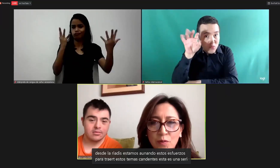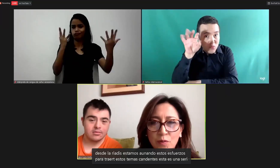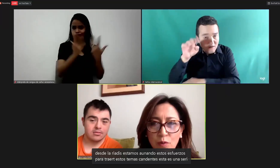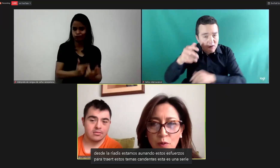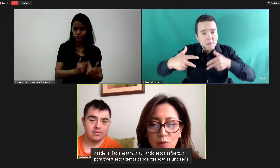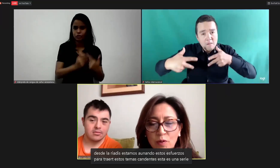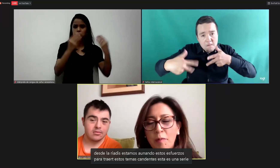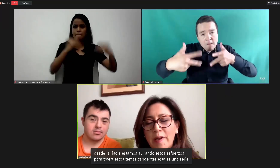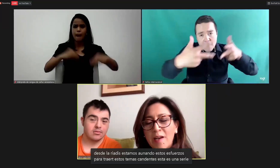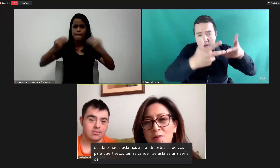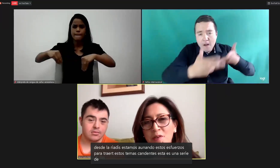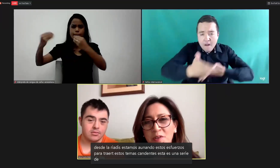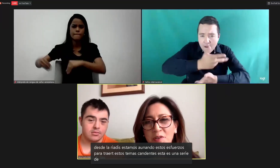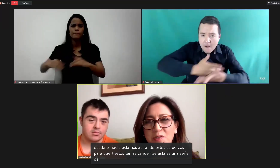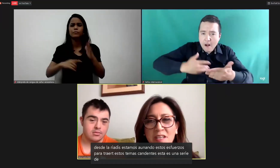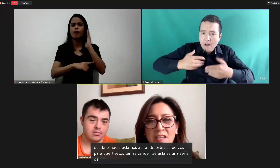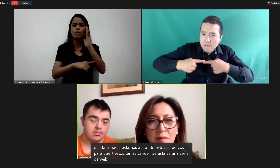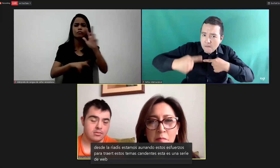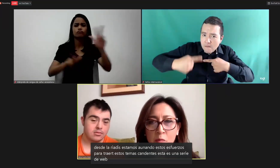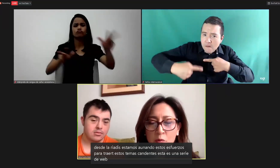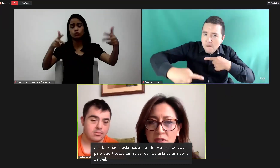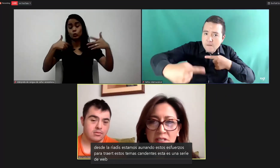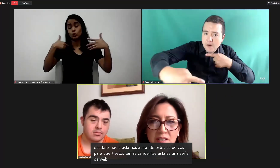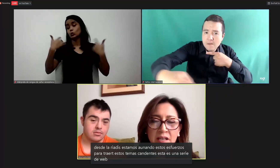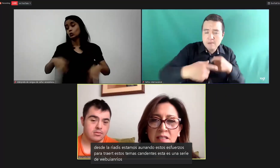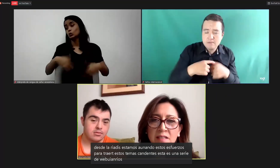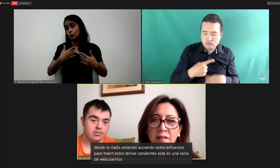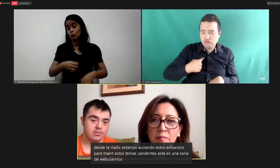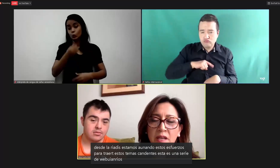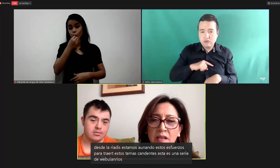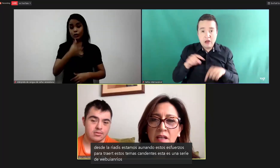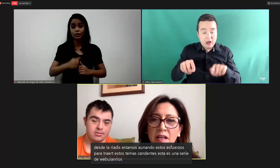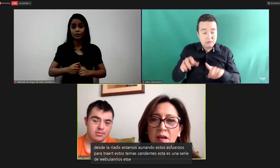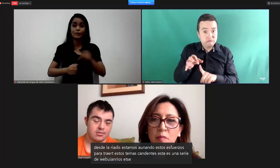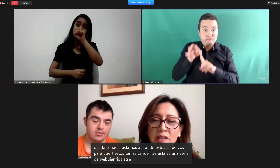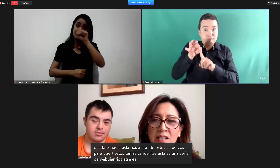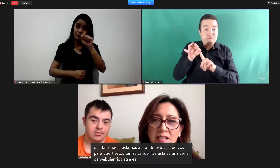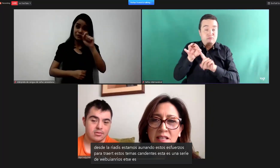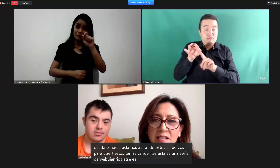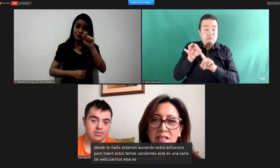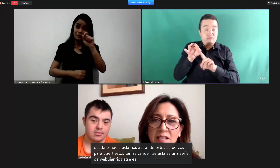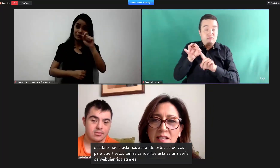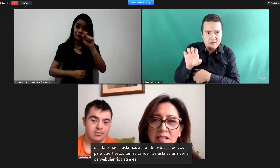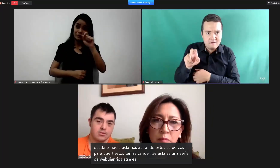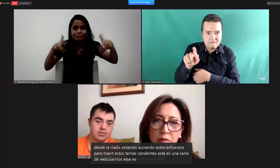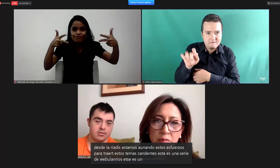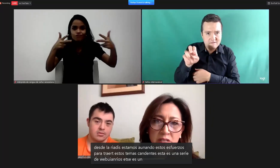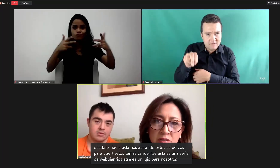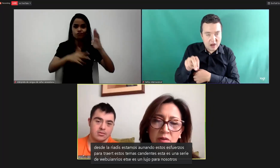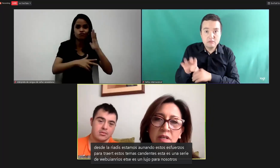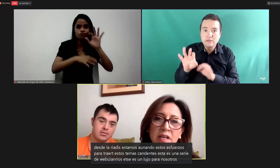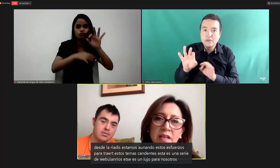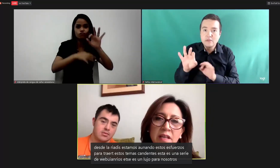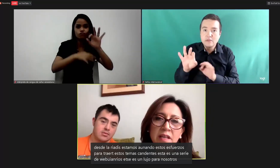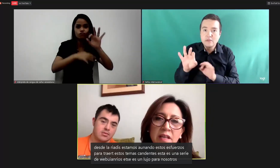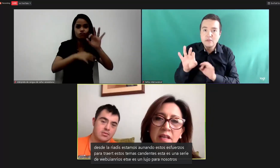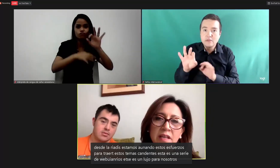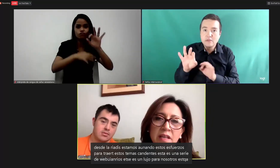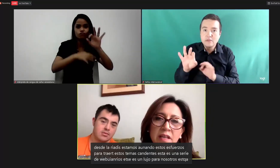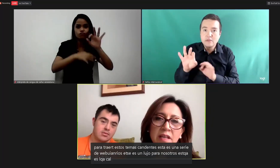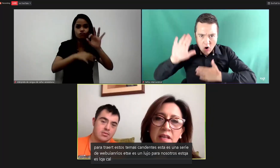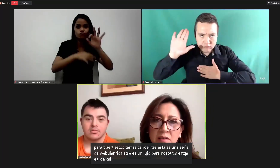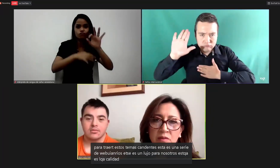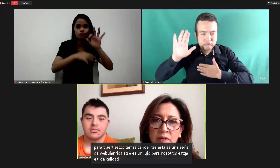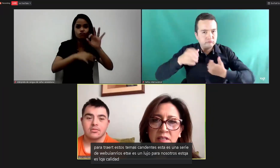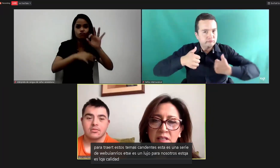este es un lujo para nosotros y muchas gracias también, porque esa es calidad de compromiso